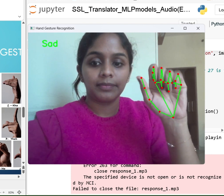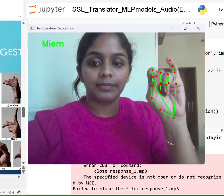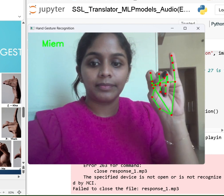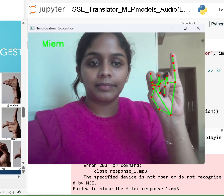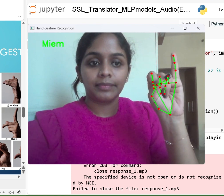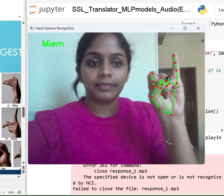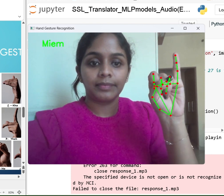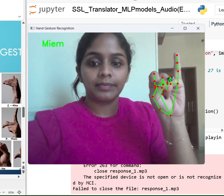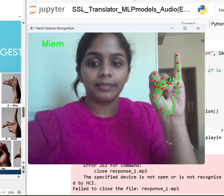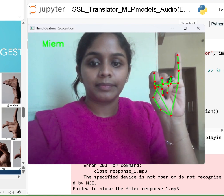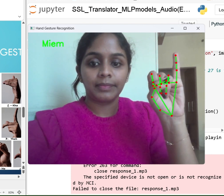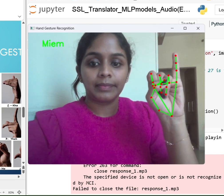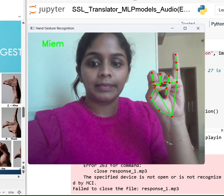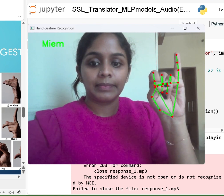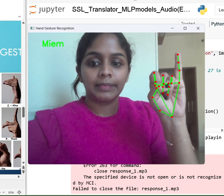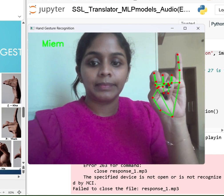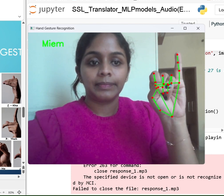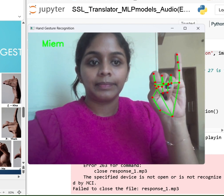لم